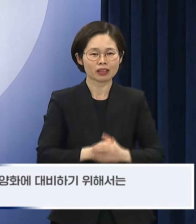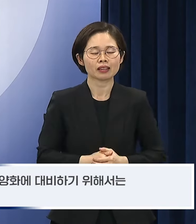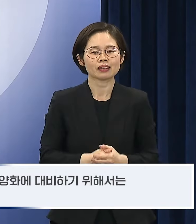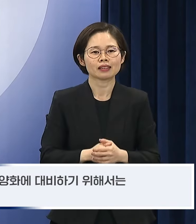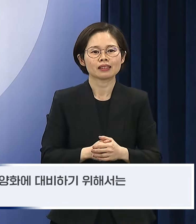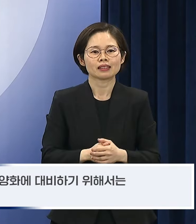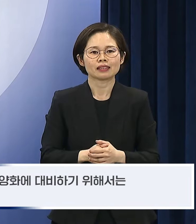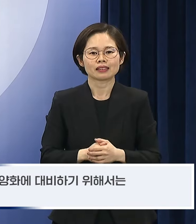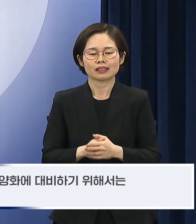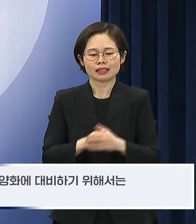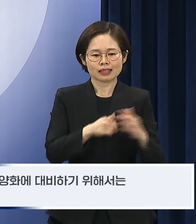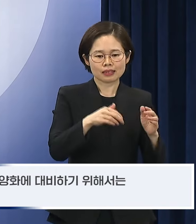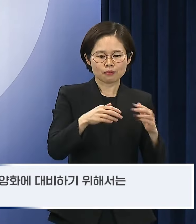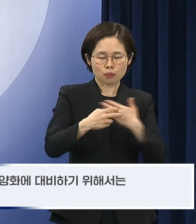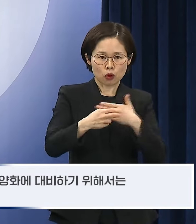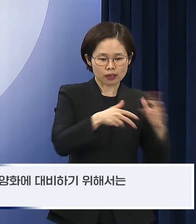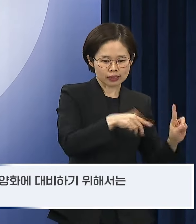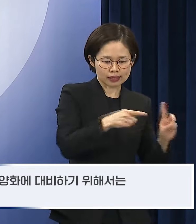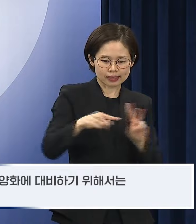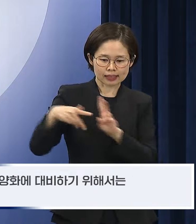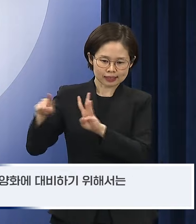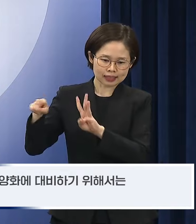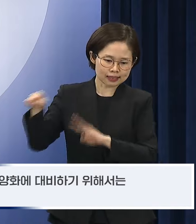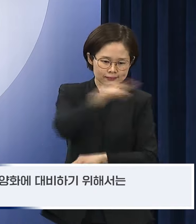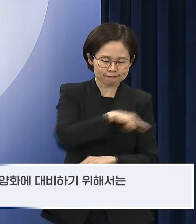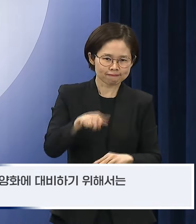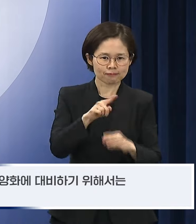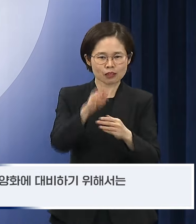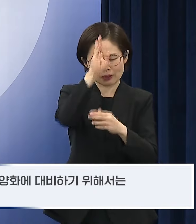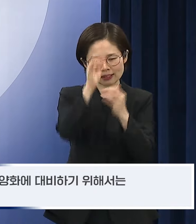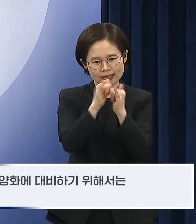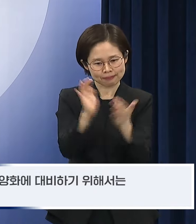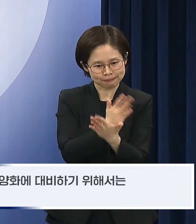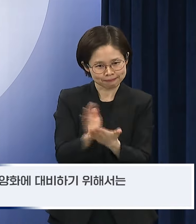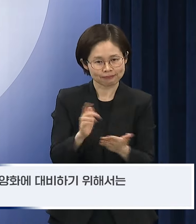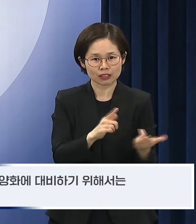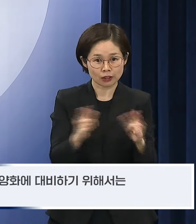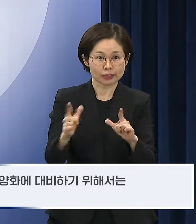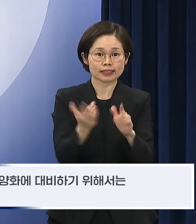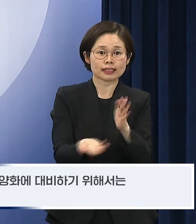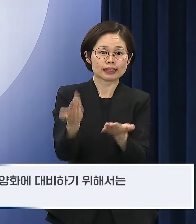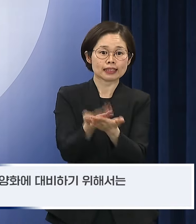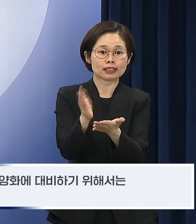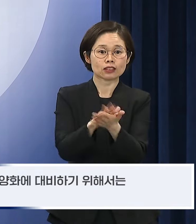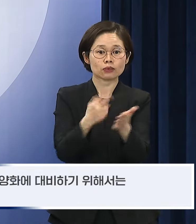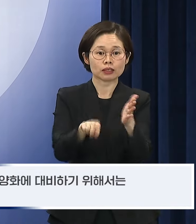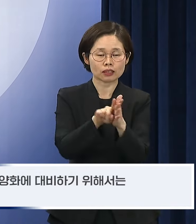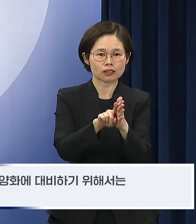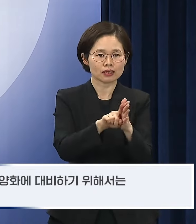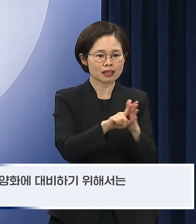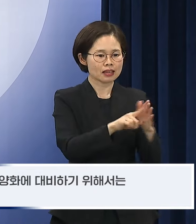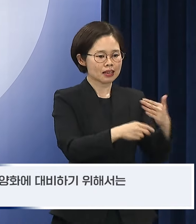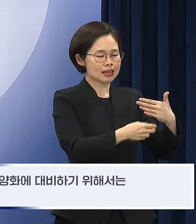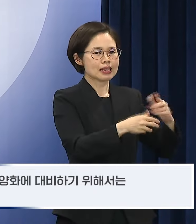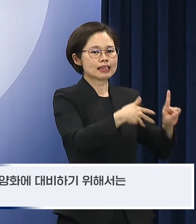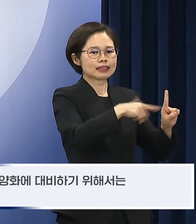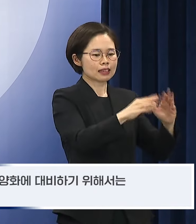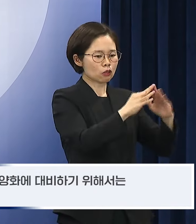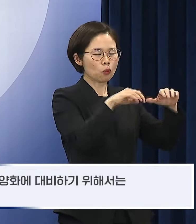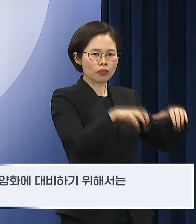의료 전달 체계를 개선하고 의료 수요 급증과 다양화에 대비하기 위해서는 1차 의료를 살리는